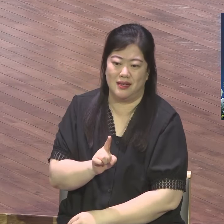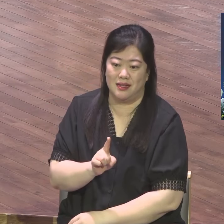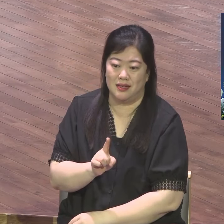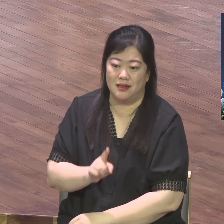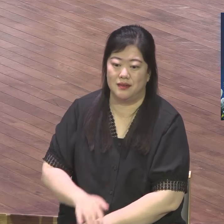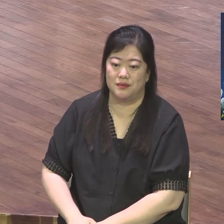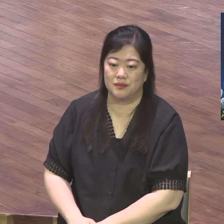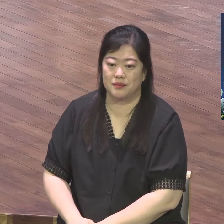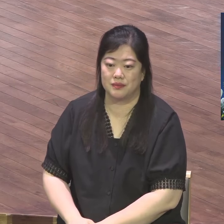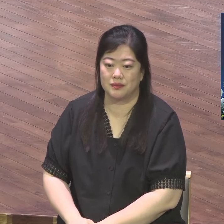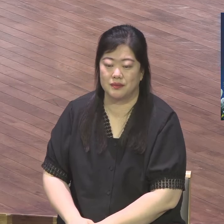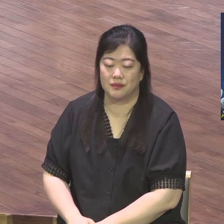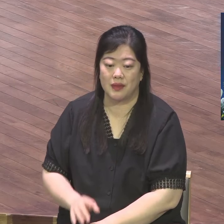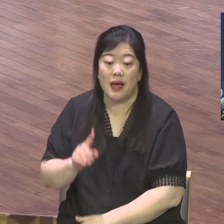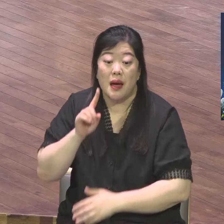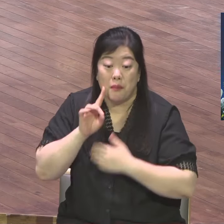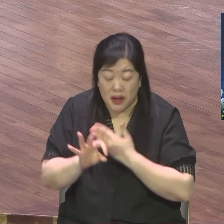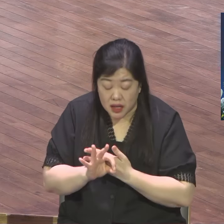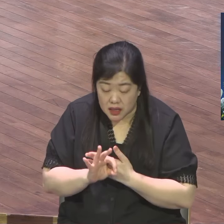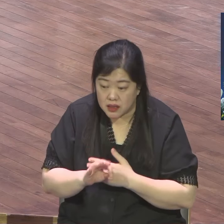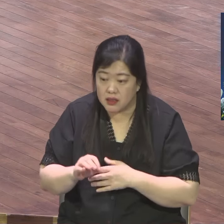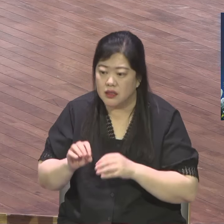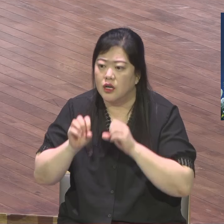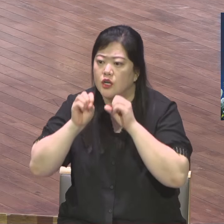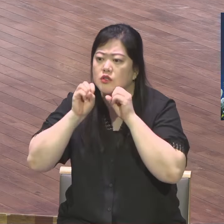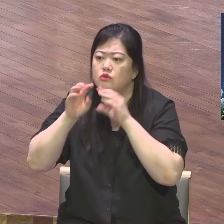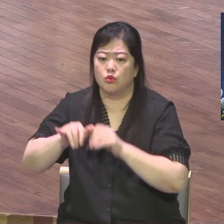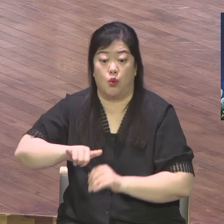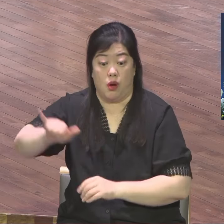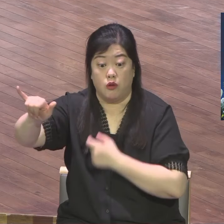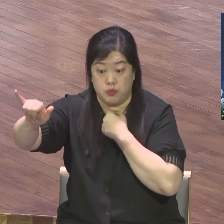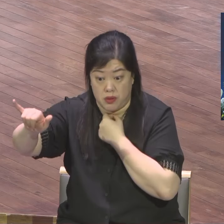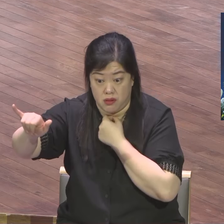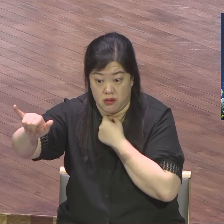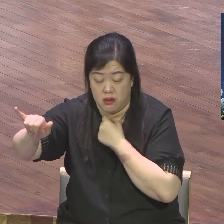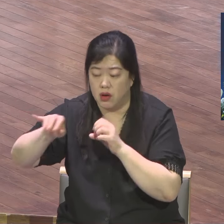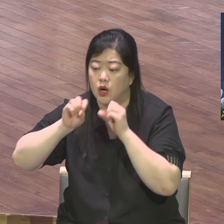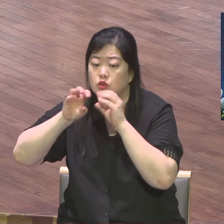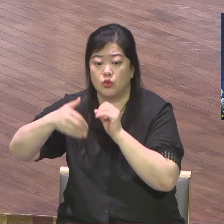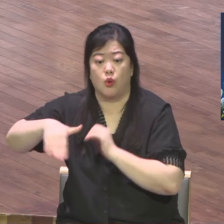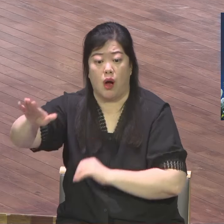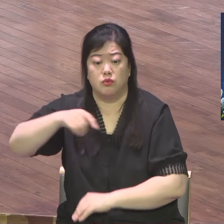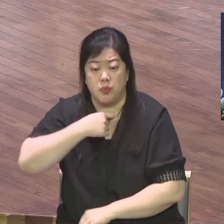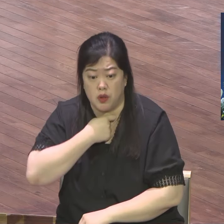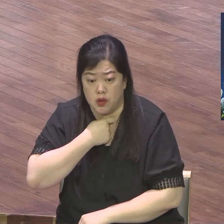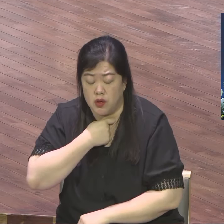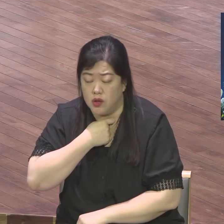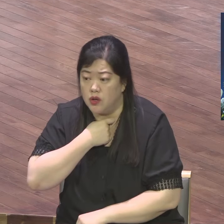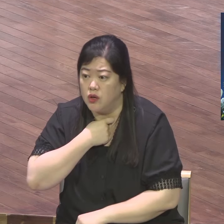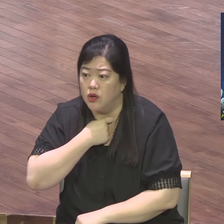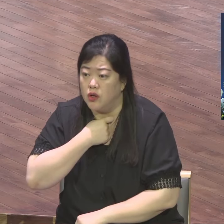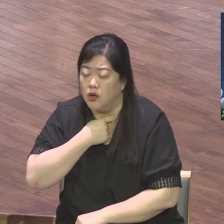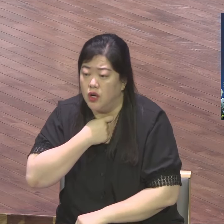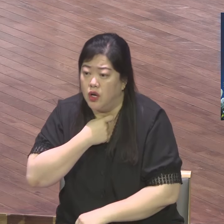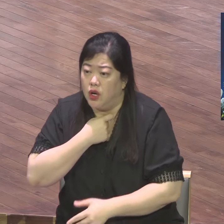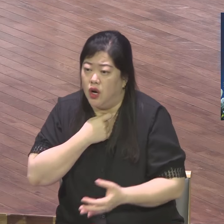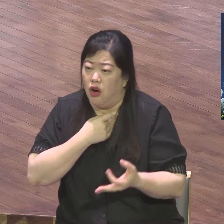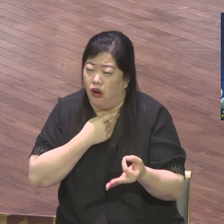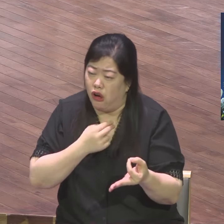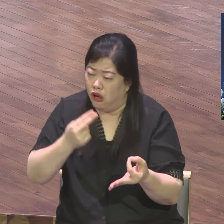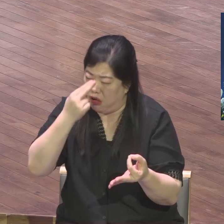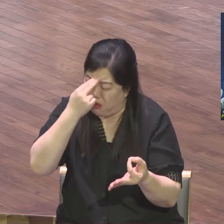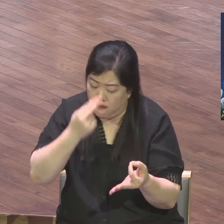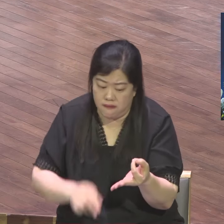가고 싶은데 하고 싶은데 정말로 그 선교하고 싶은데 그 현장 가고 싶은데 없어서 뭐가 얼마나 그 비참합니까.